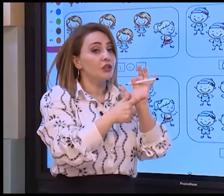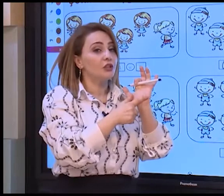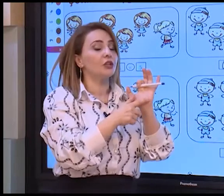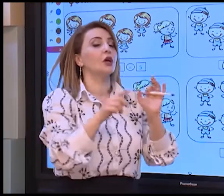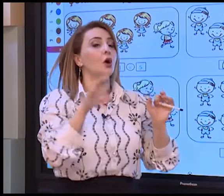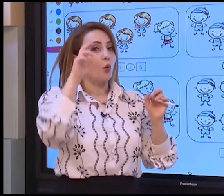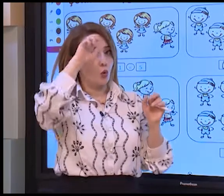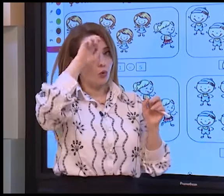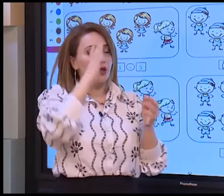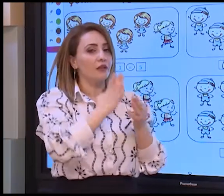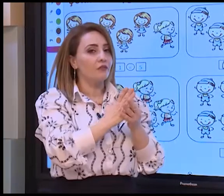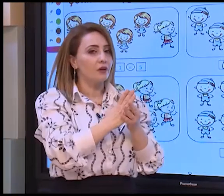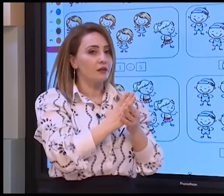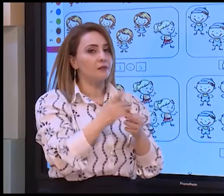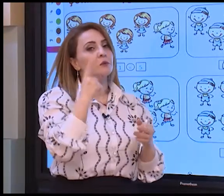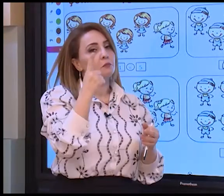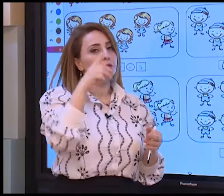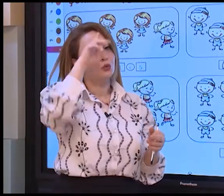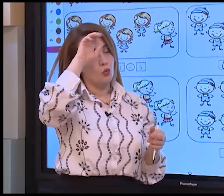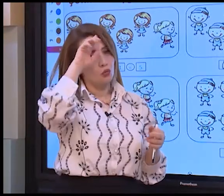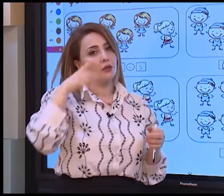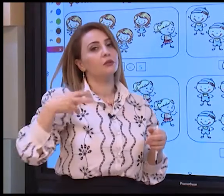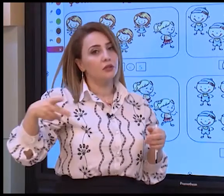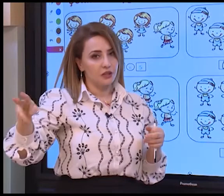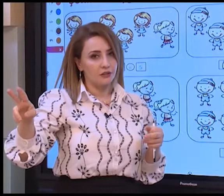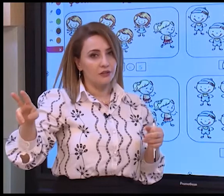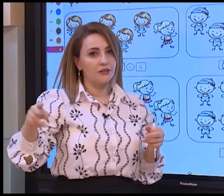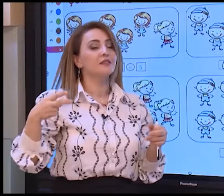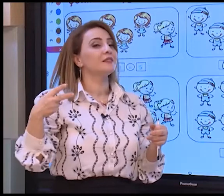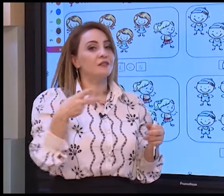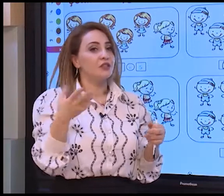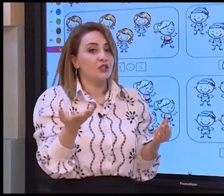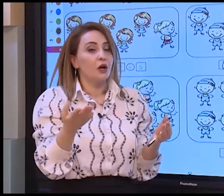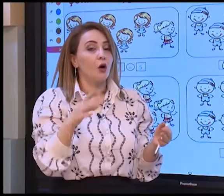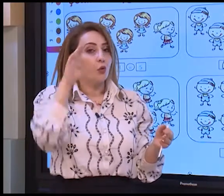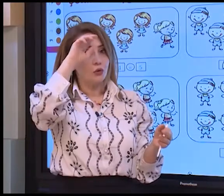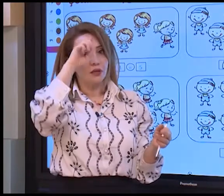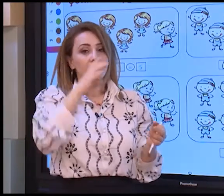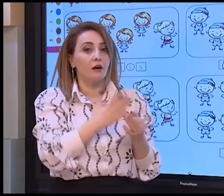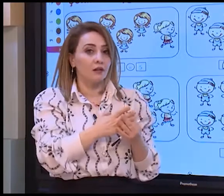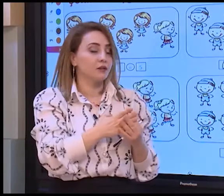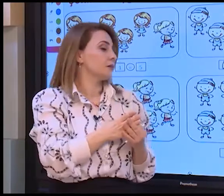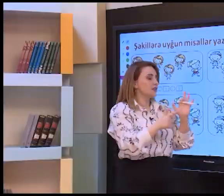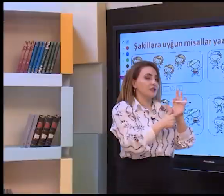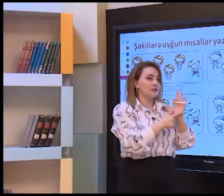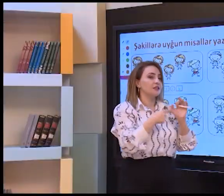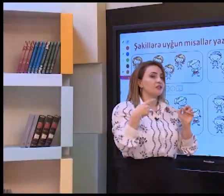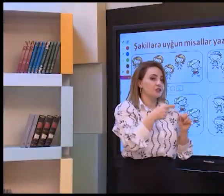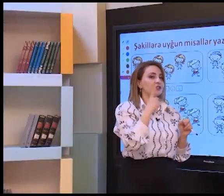7 oğlan var. 1 oğlan gedir, neçə oğlan qalır? 7 çıx